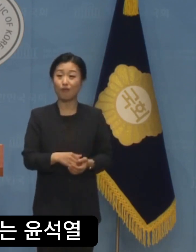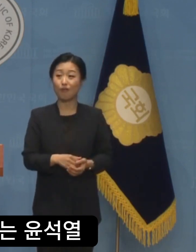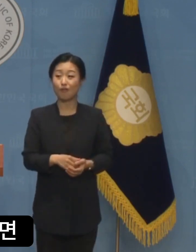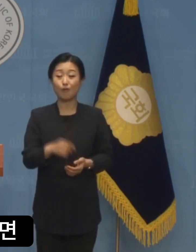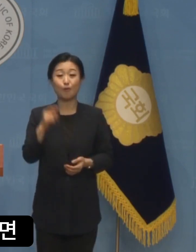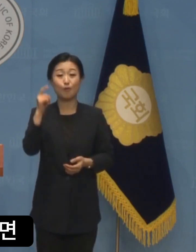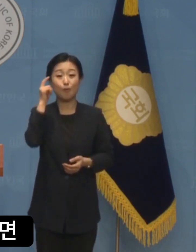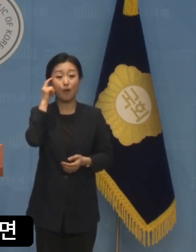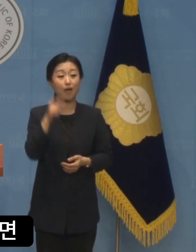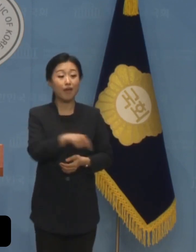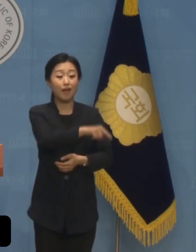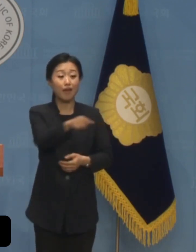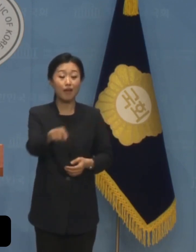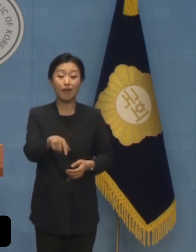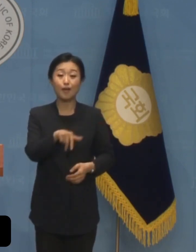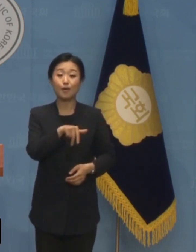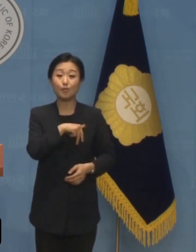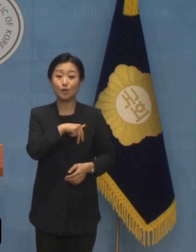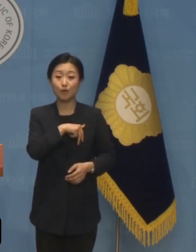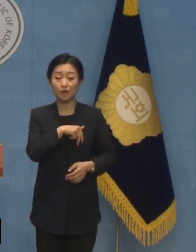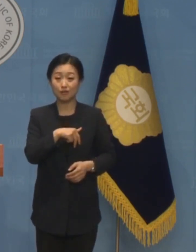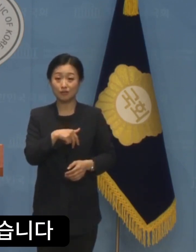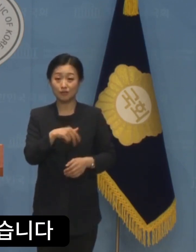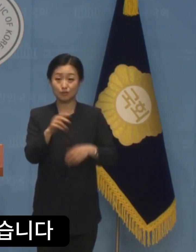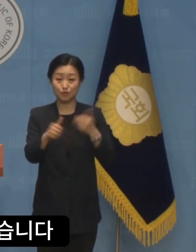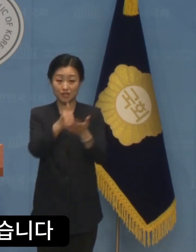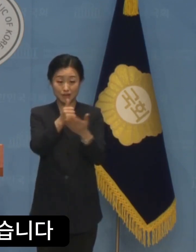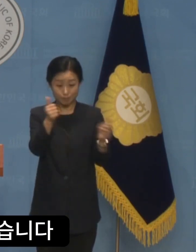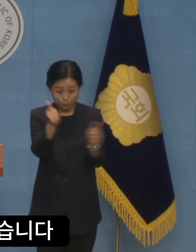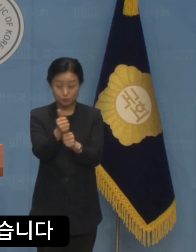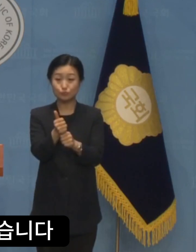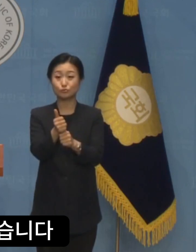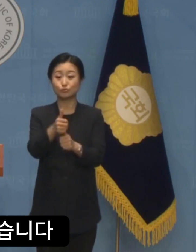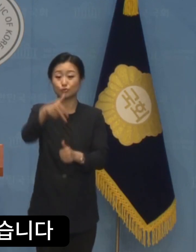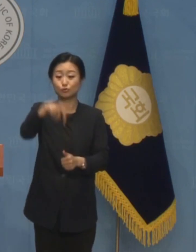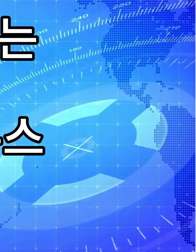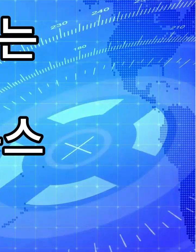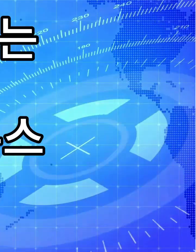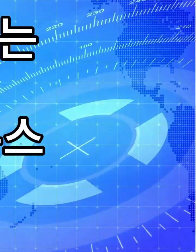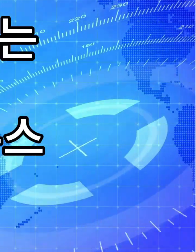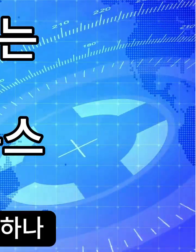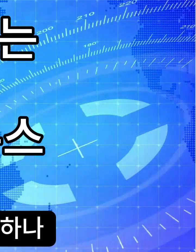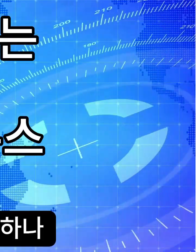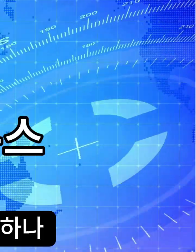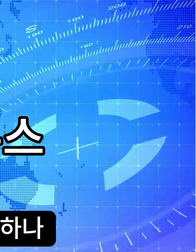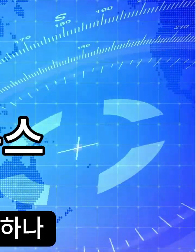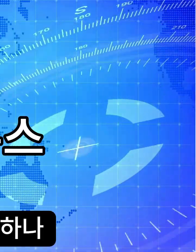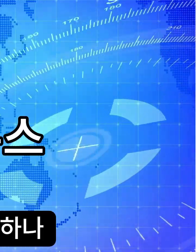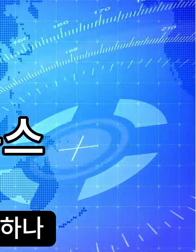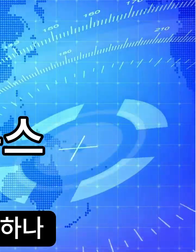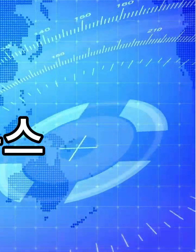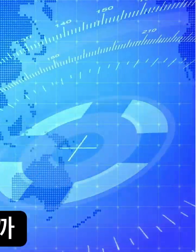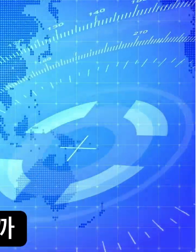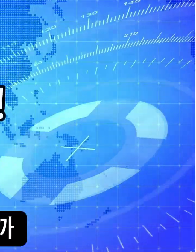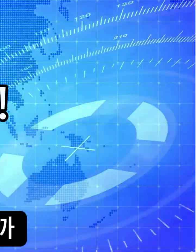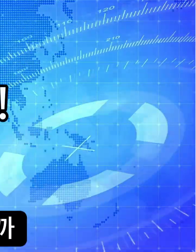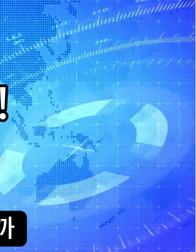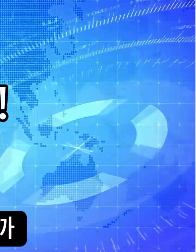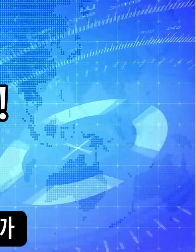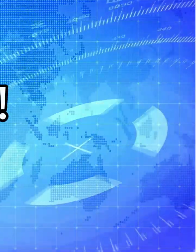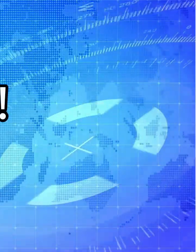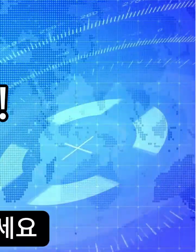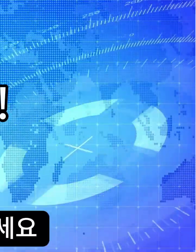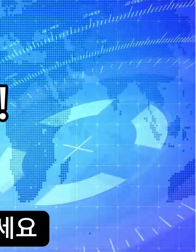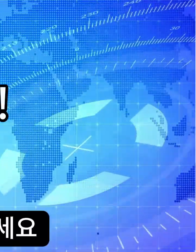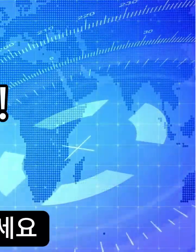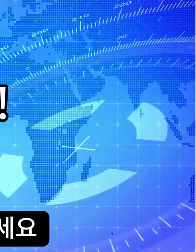하는 윤석열 정부만 믿고 있으면 안 되겠습니다. 우리 스스로 자구책을 마련해야겠습니다. 이번에는 정말 특별한 소식 하나 전해드릴